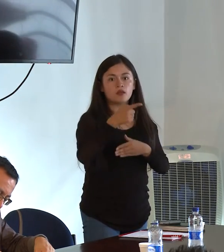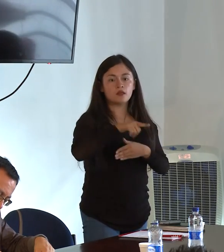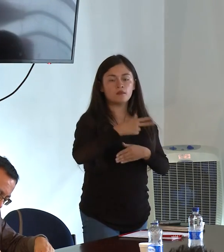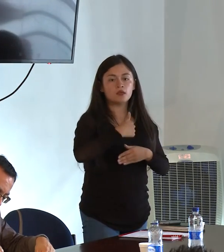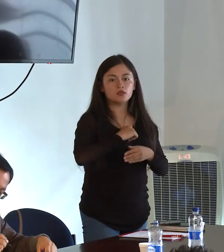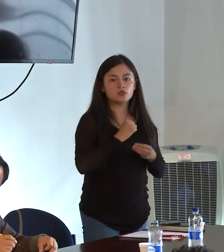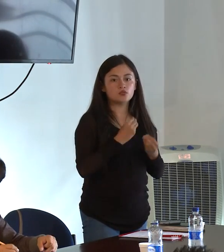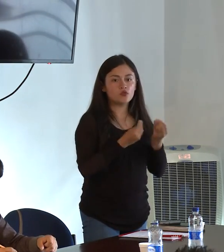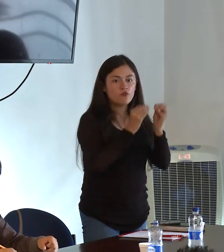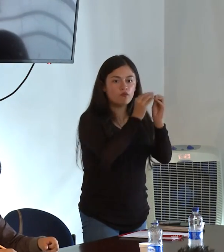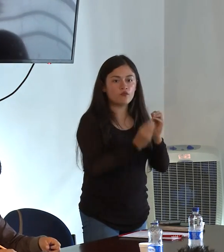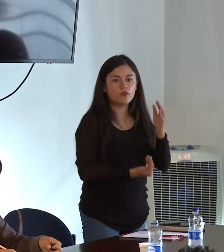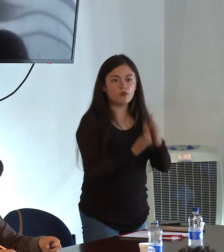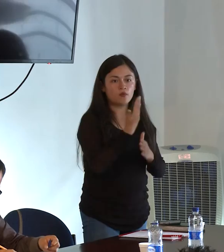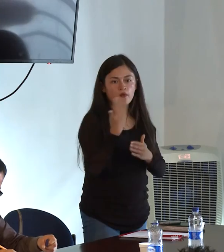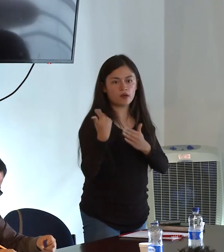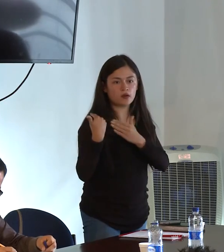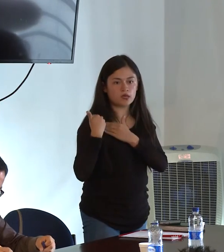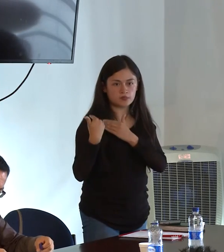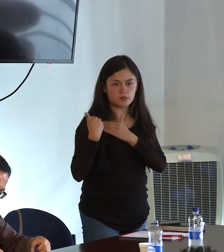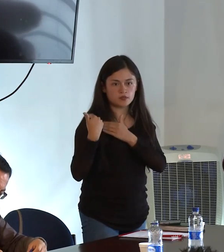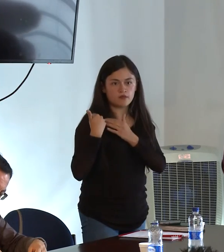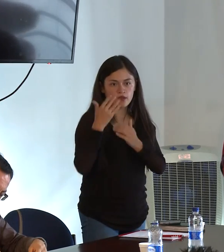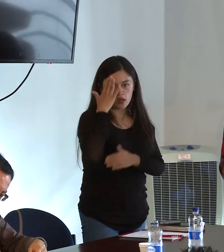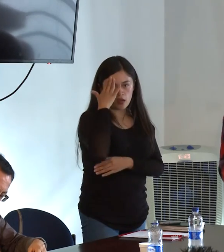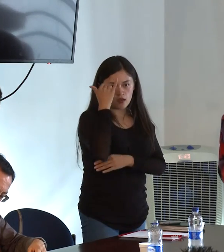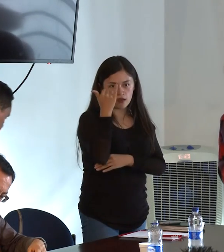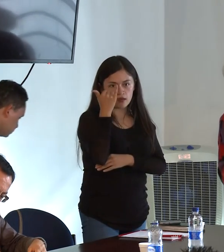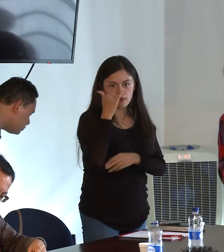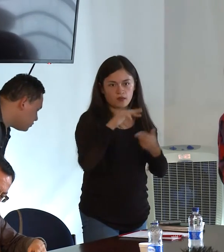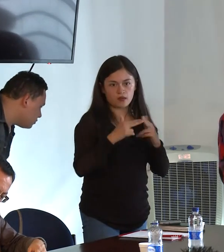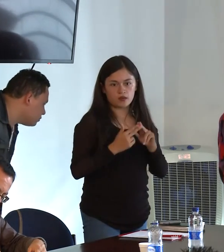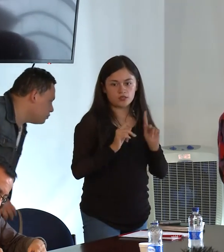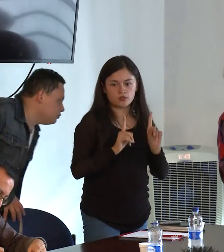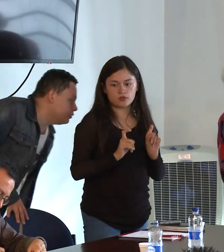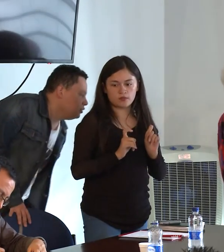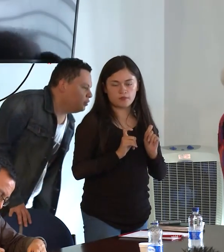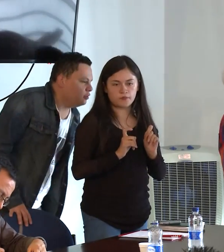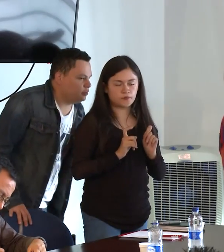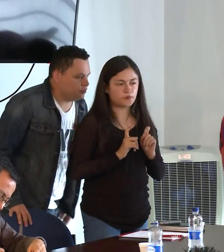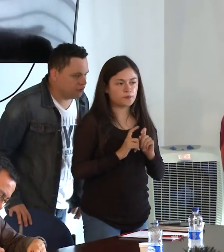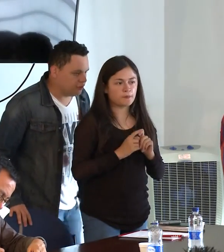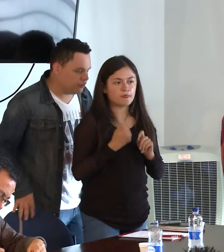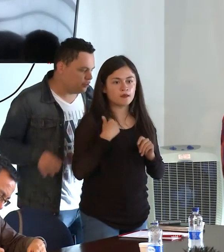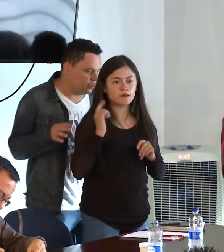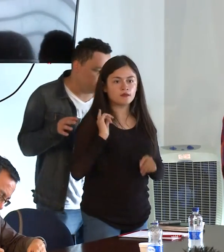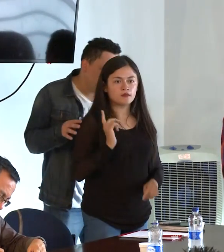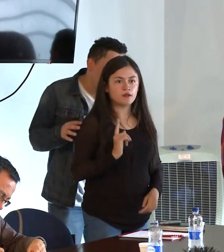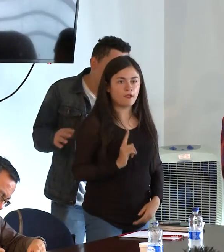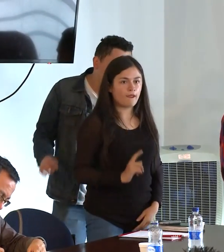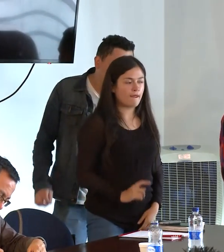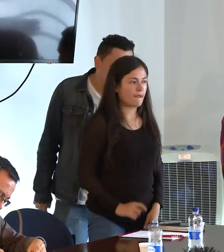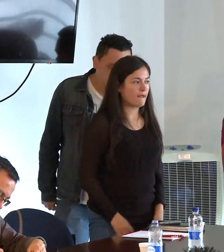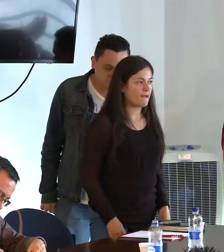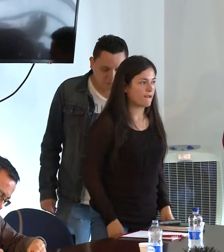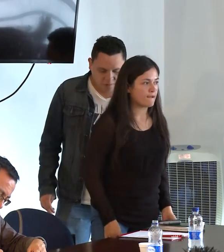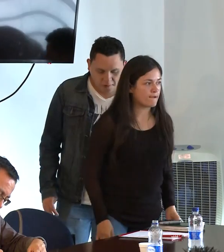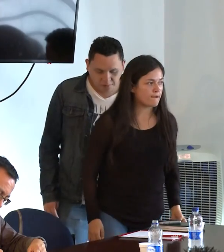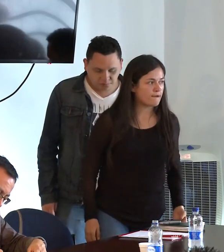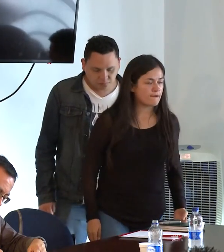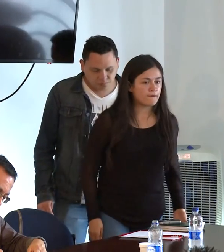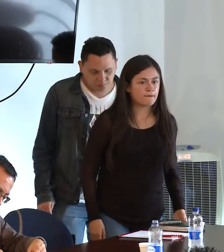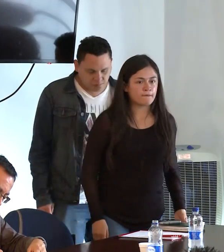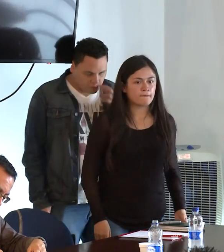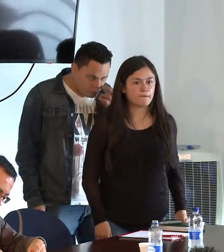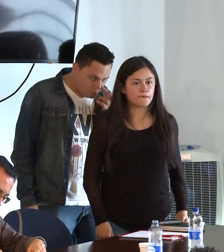acá a la responsabilidad académica frente a esto. En la trayectoria de la educación popular, desde